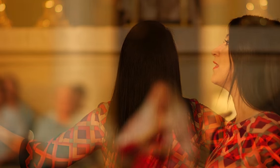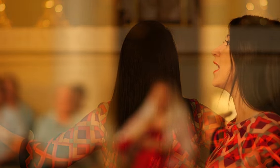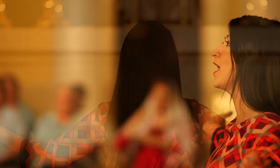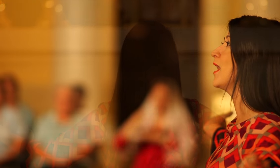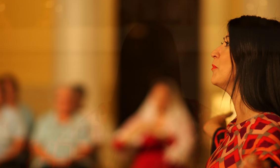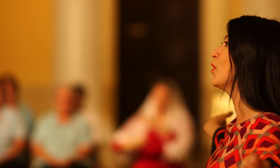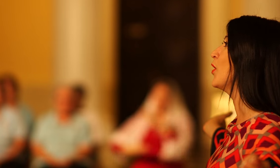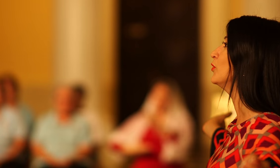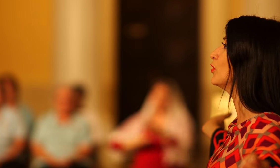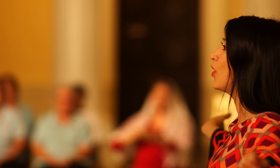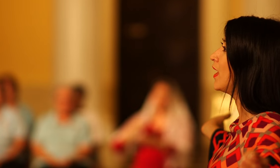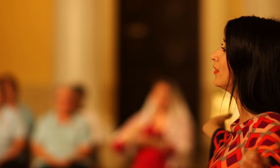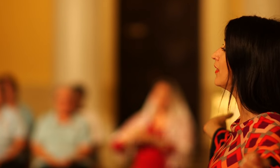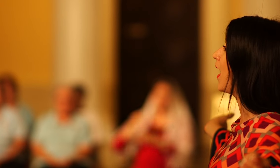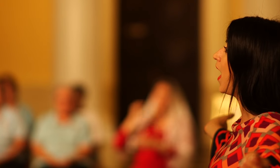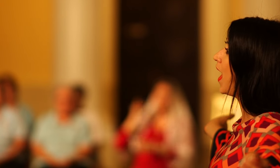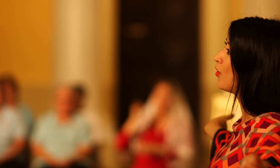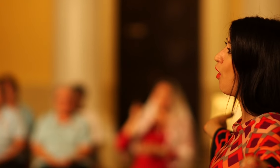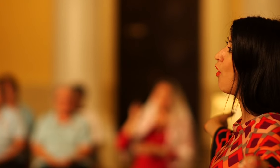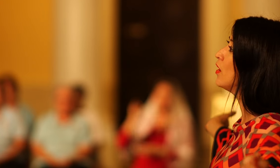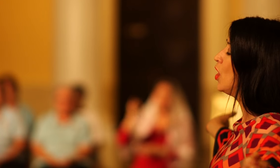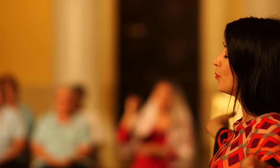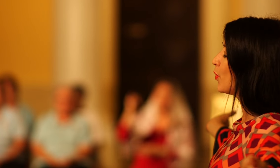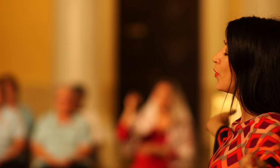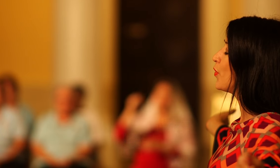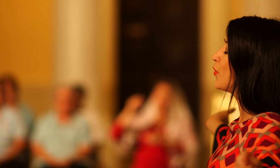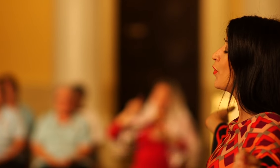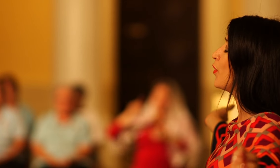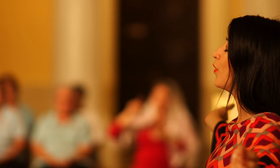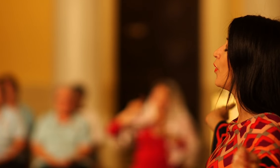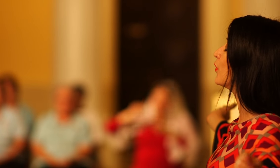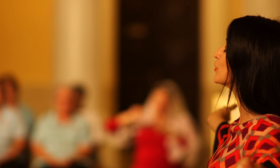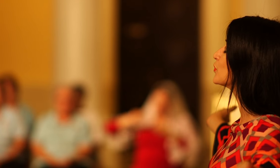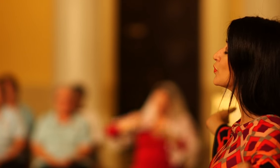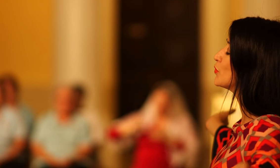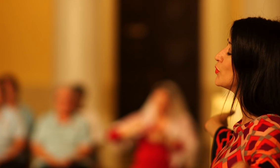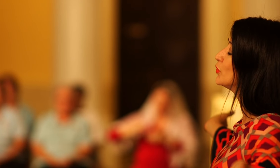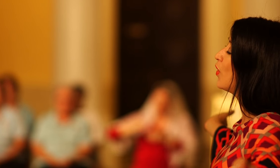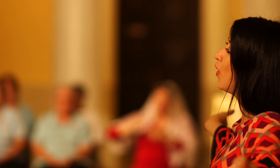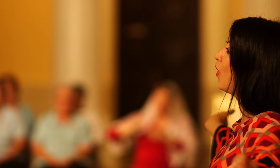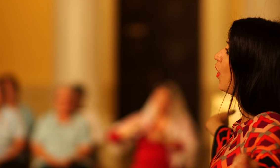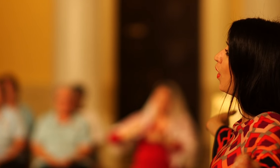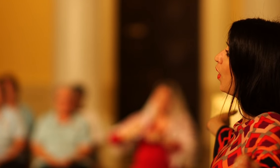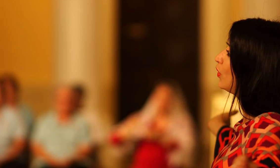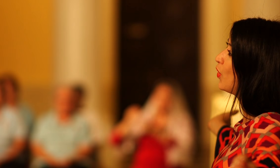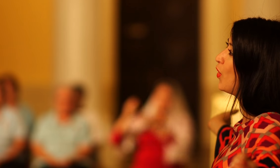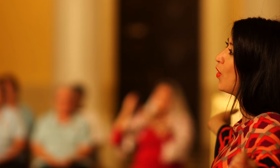y del mundo entero. Por su